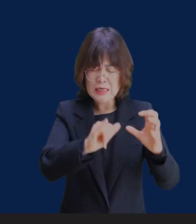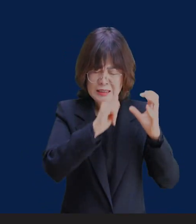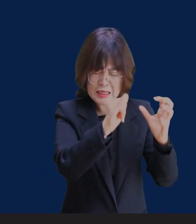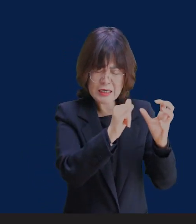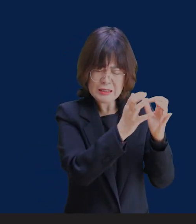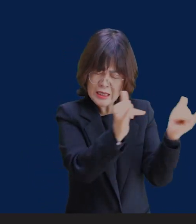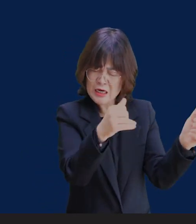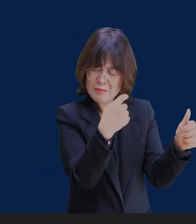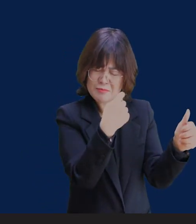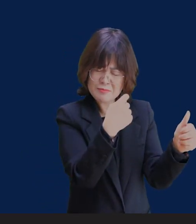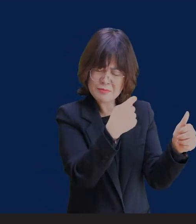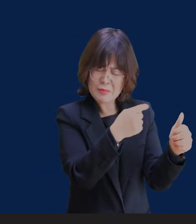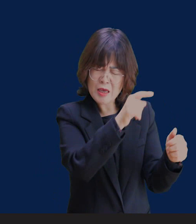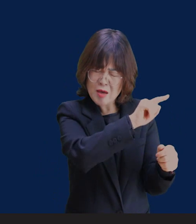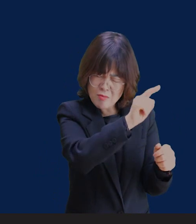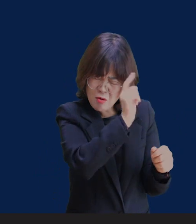주님